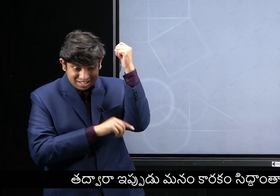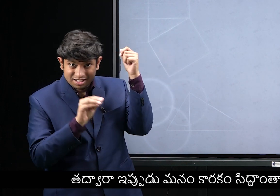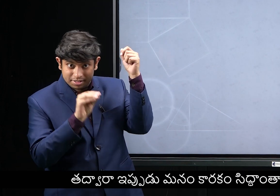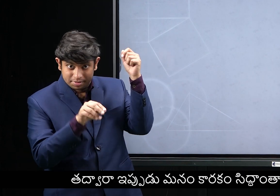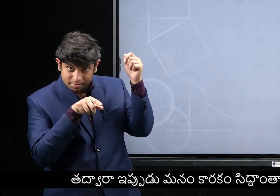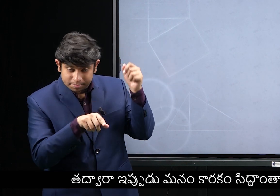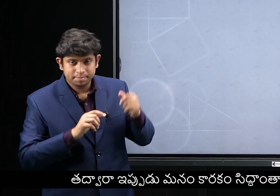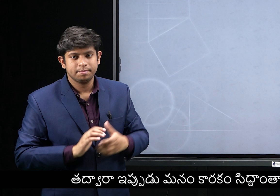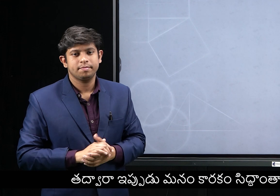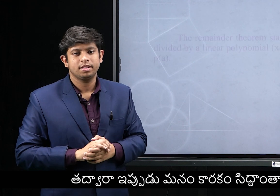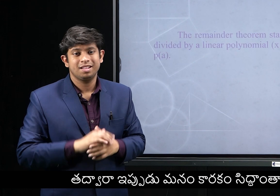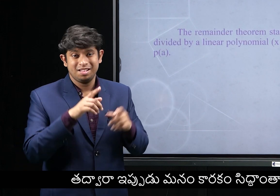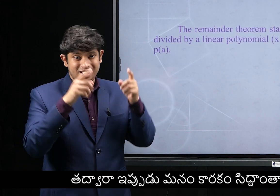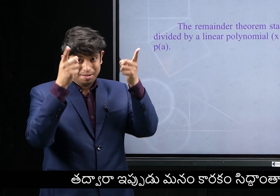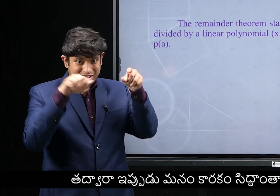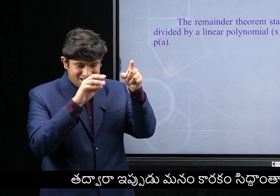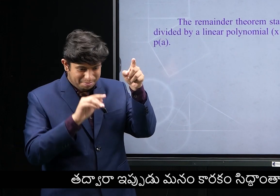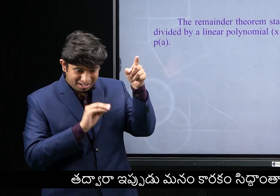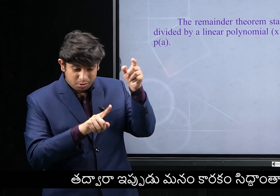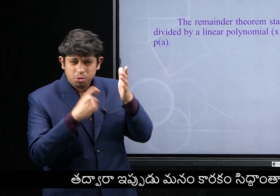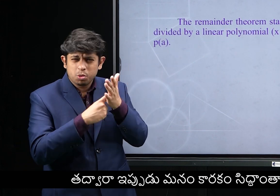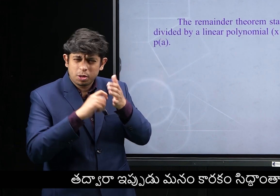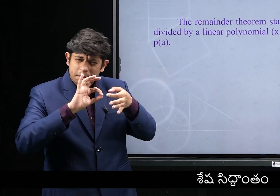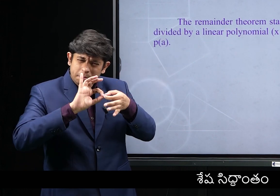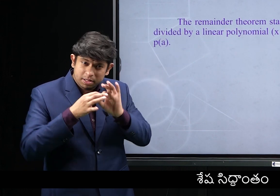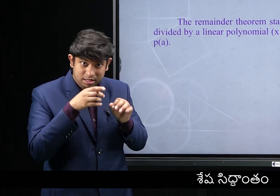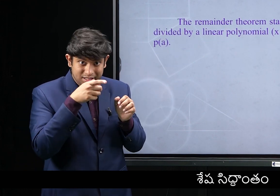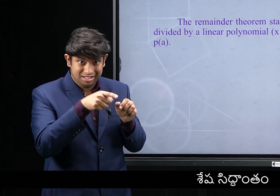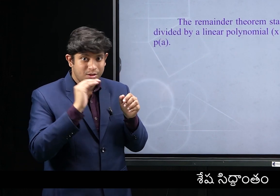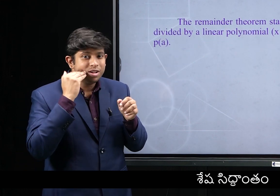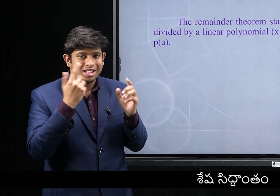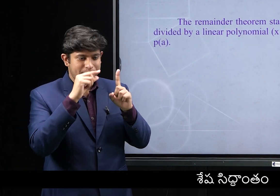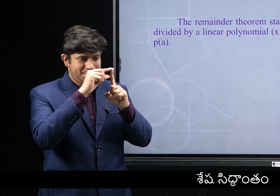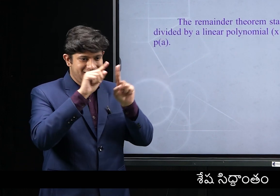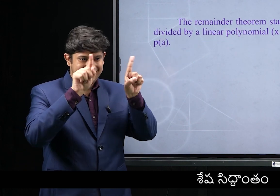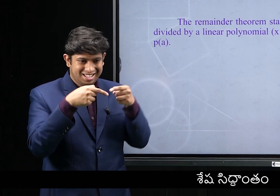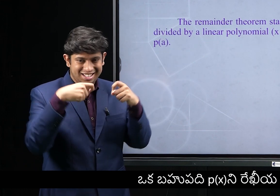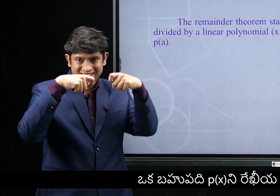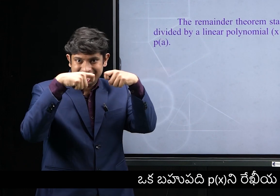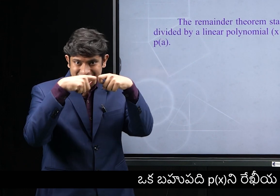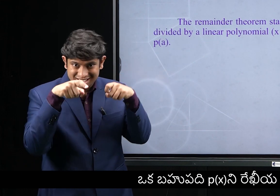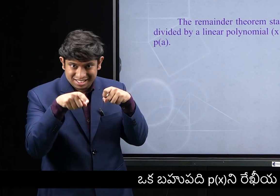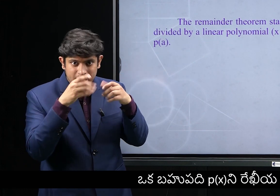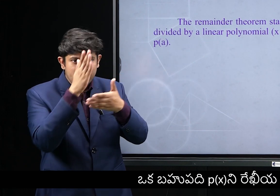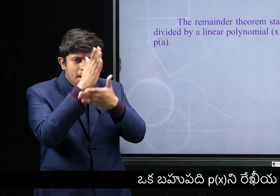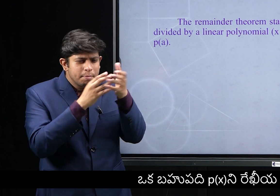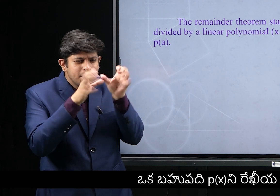తద్వారా ఇప్పుడు మనం కారకం సిద్ధాంతాన్ని నిరూపించగలం. శేష సిద్ధాంతం. ఒక బహుపది pxని